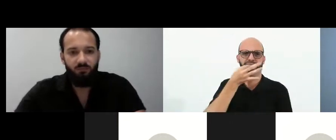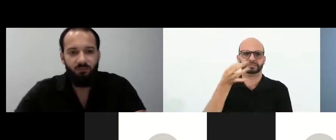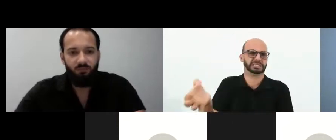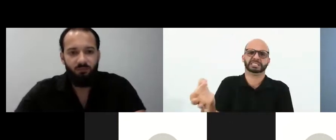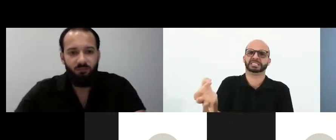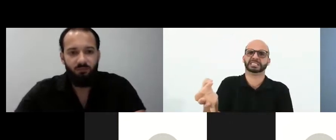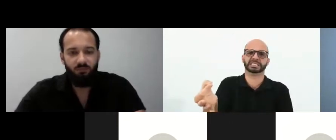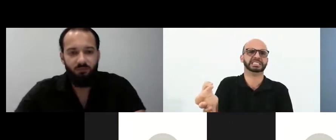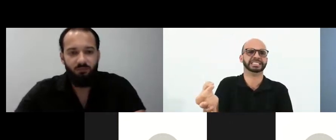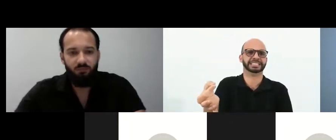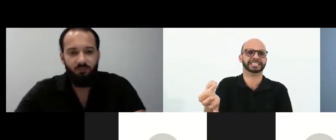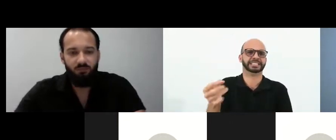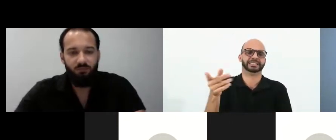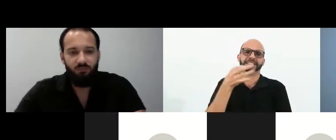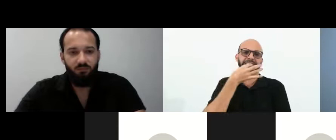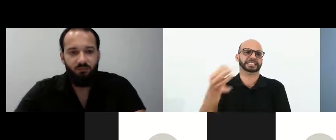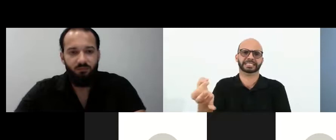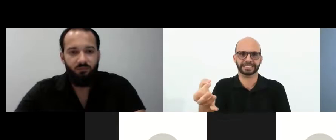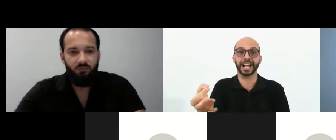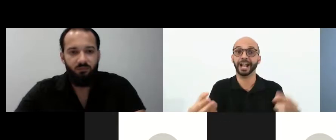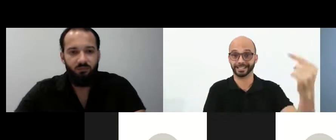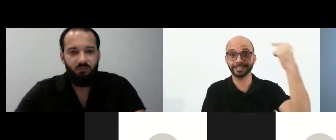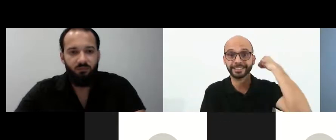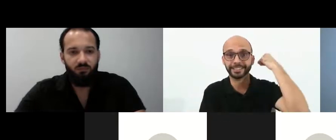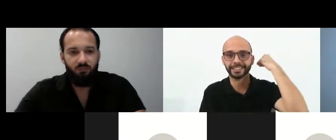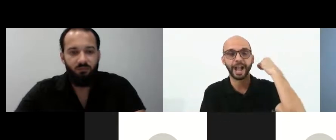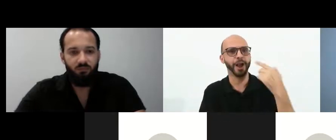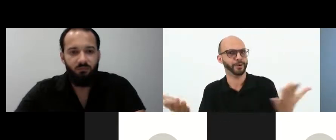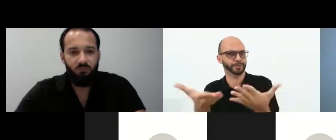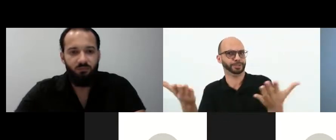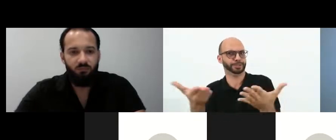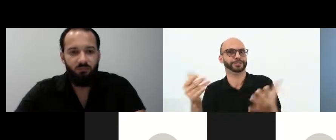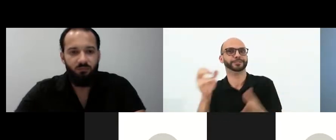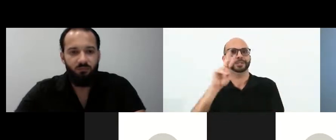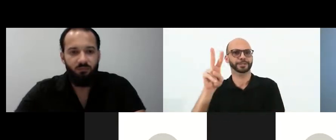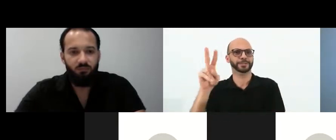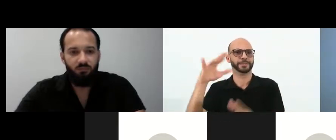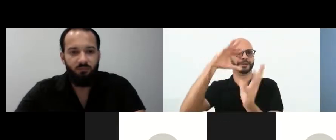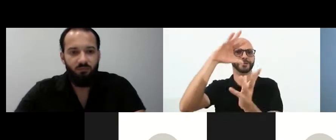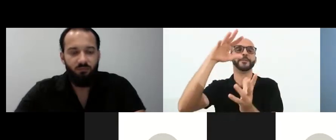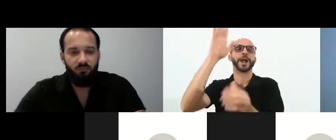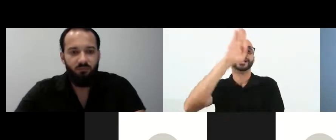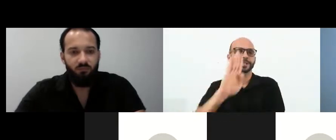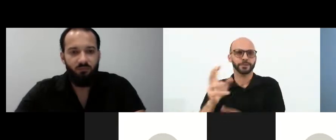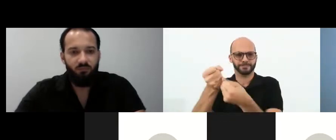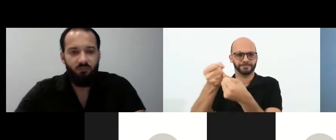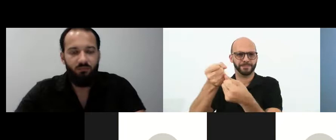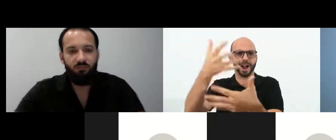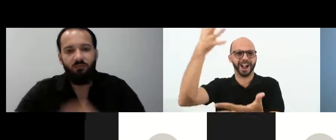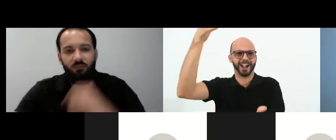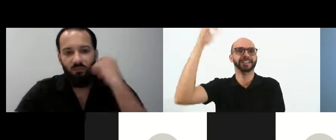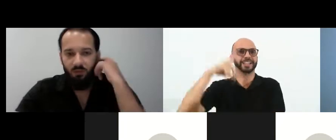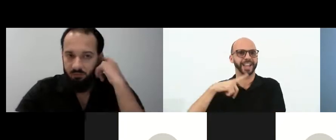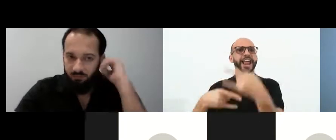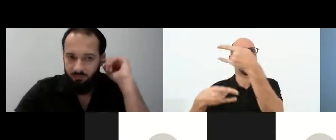aí algumas pessoas viam e opinavam sobre aquilo. Há muito tempo atrás, hoje em dia, você vê